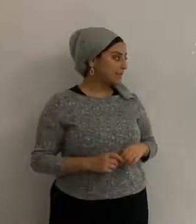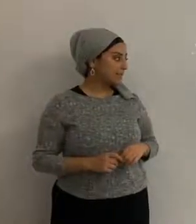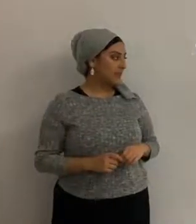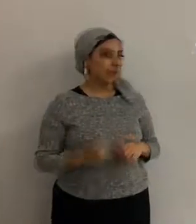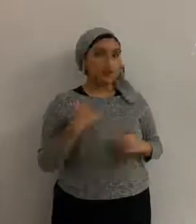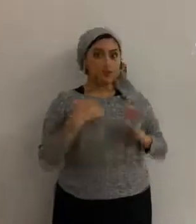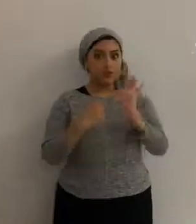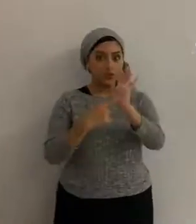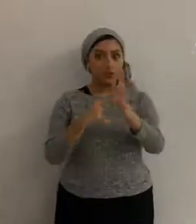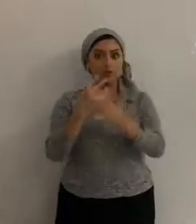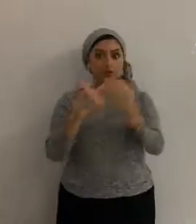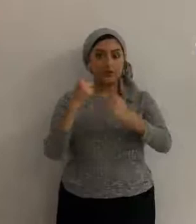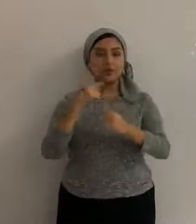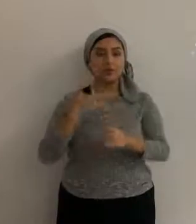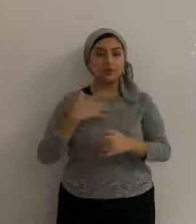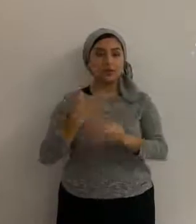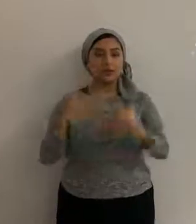me hace muy interesante.